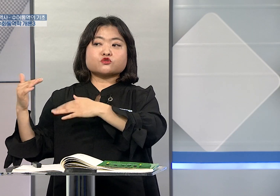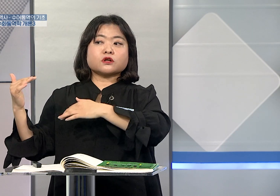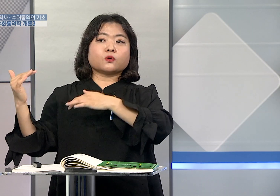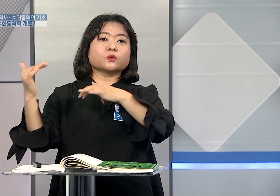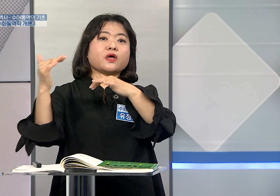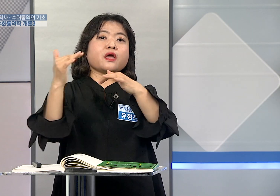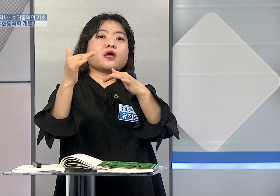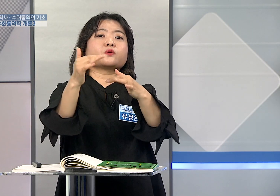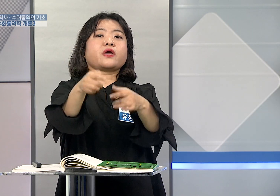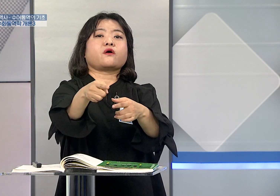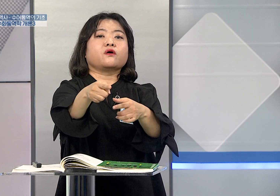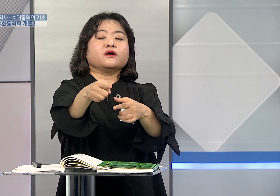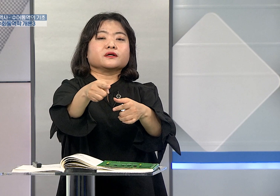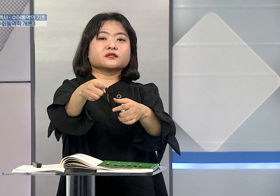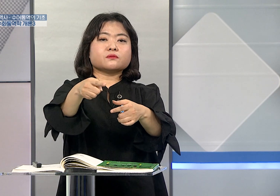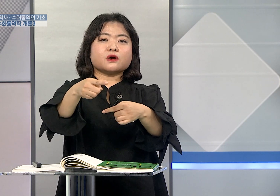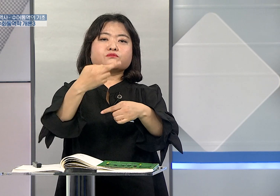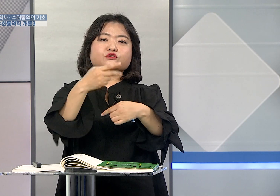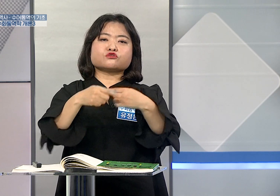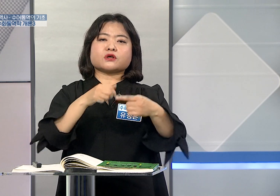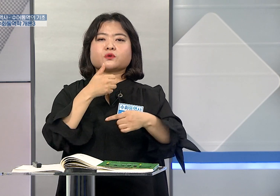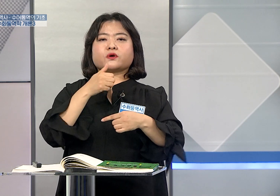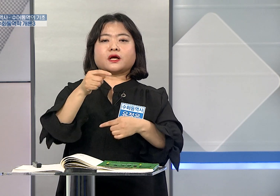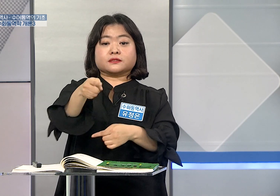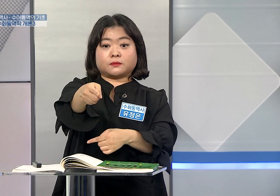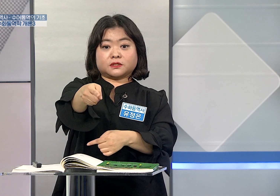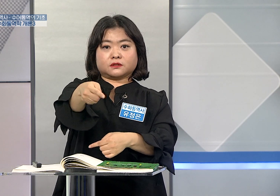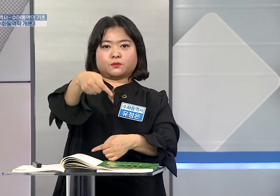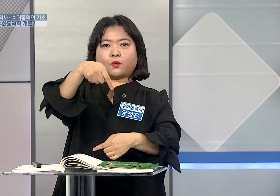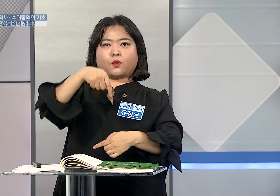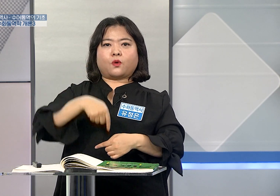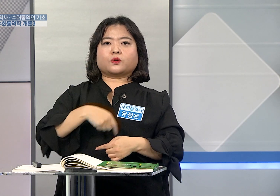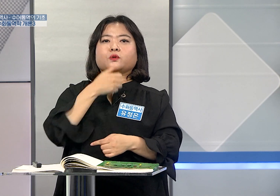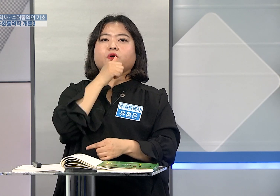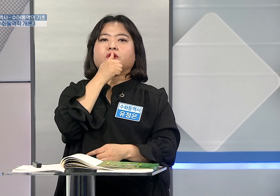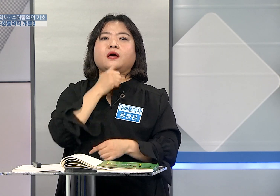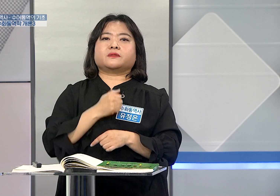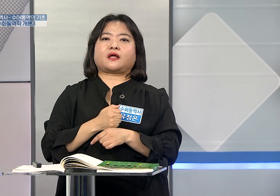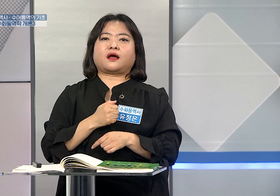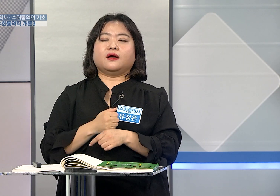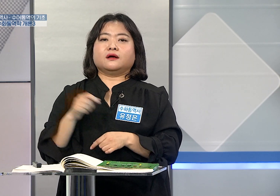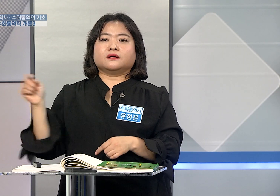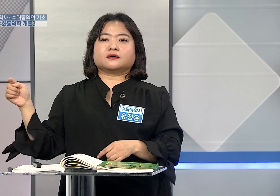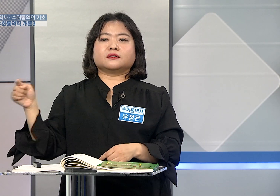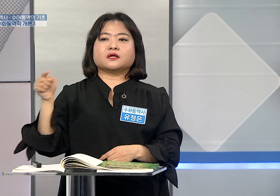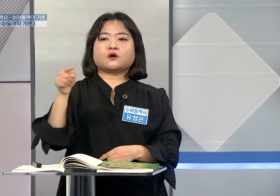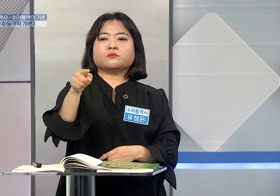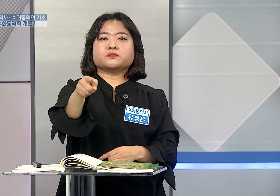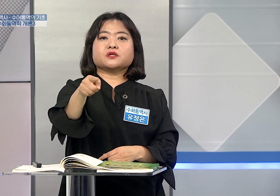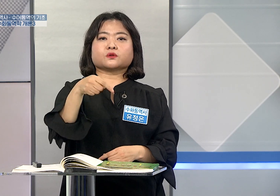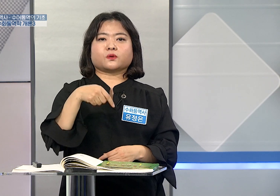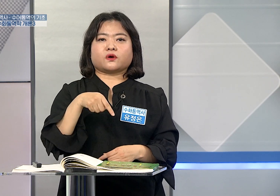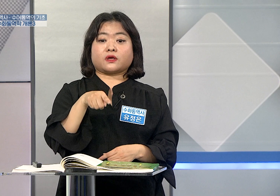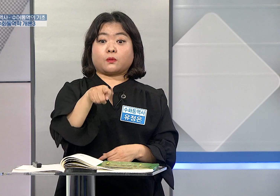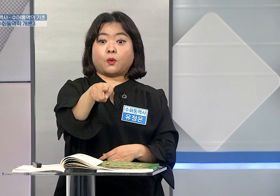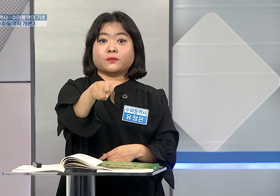수화를 그대로 해요. 그러면 미국 수화 통역하는 사람 그걸 보고 통역을 합니다. 그래서 미러 통역이에요.